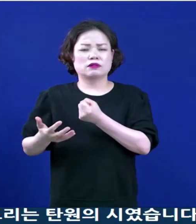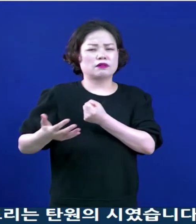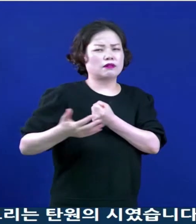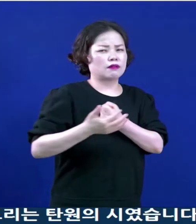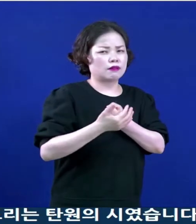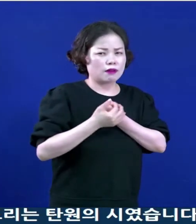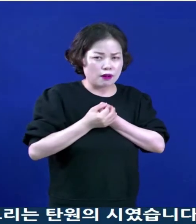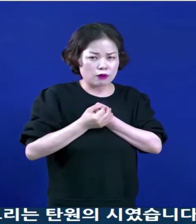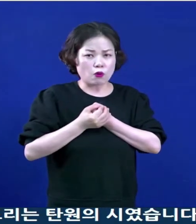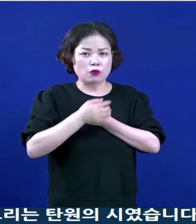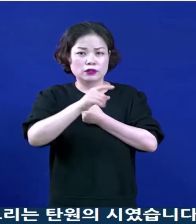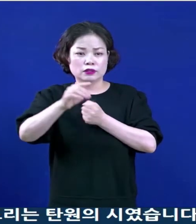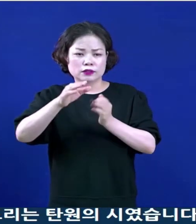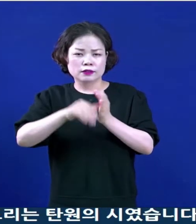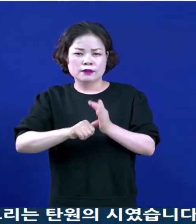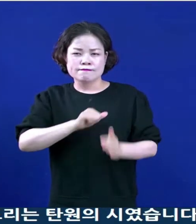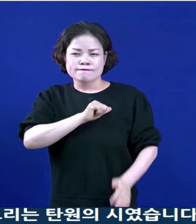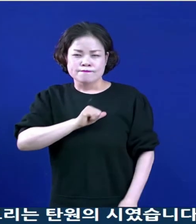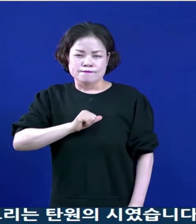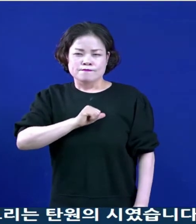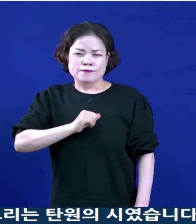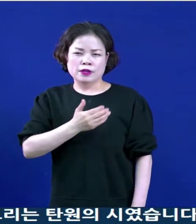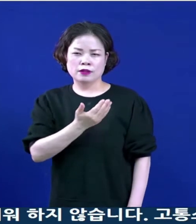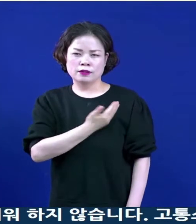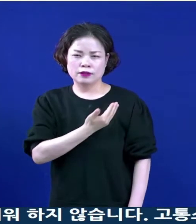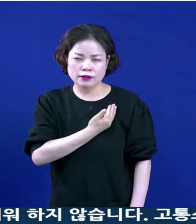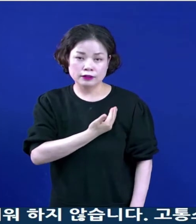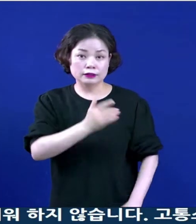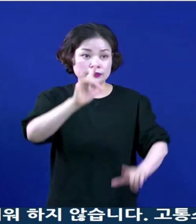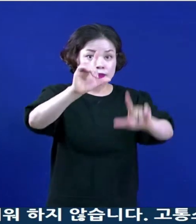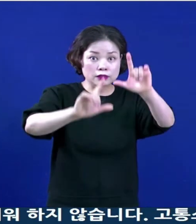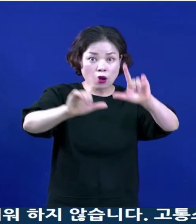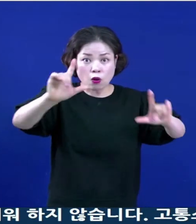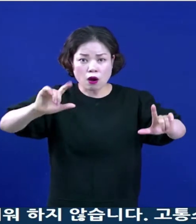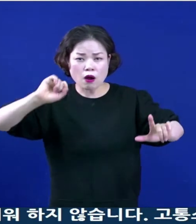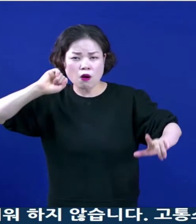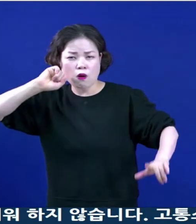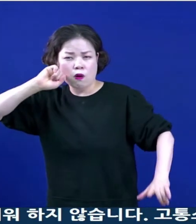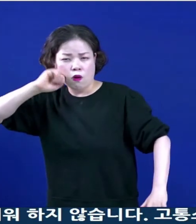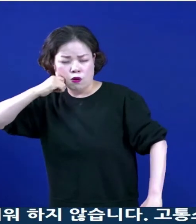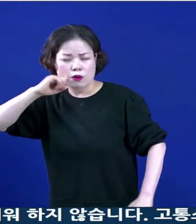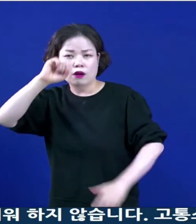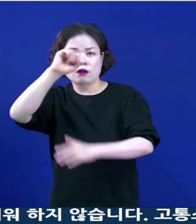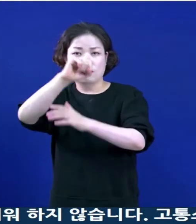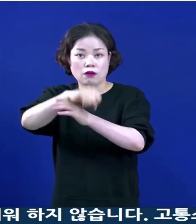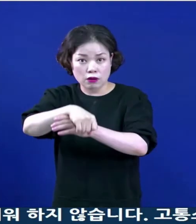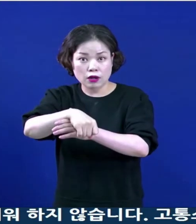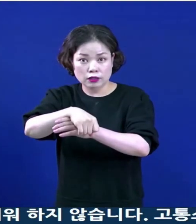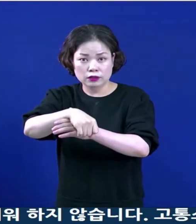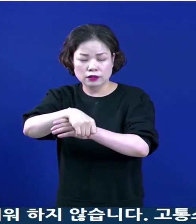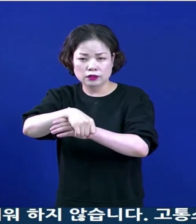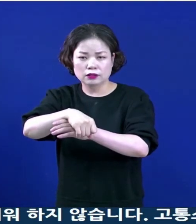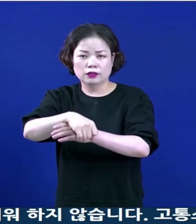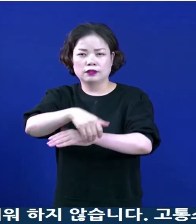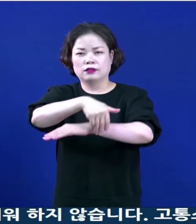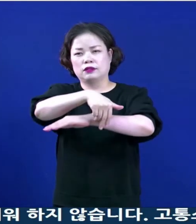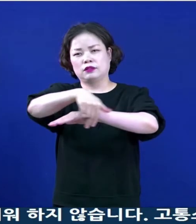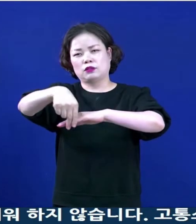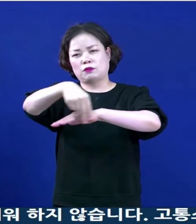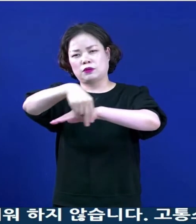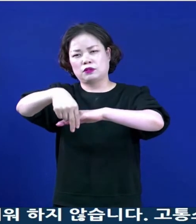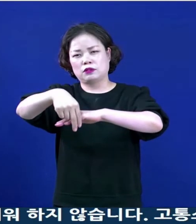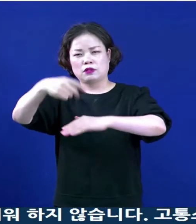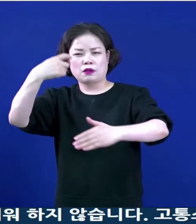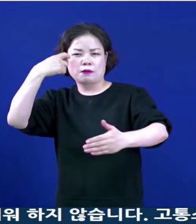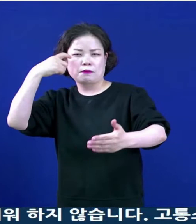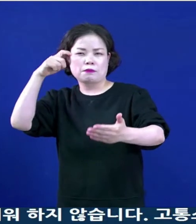끌어안고 그때를 버티면서 이 상황과 이 어려움을 허락하신 하나님의 섭리를